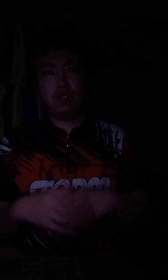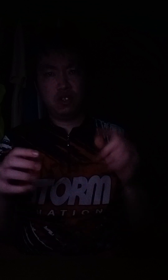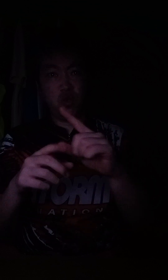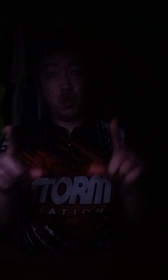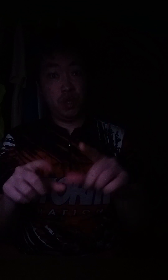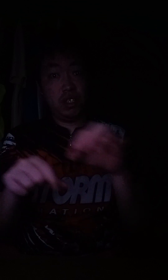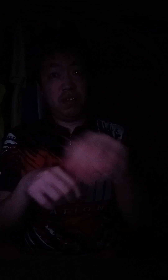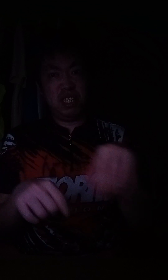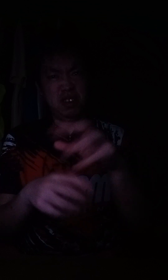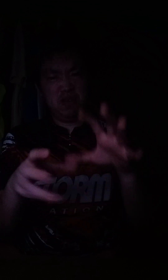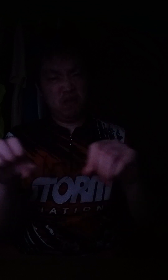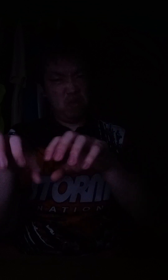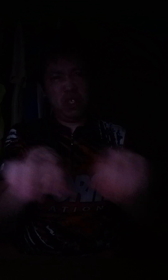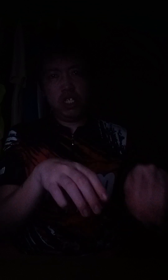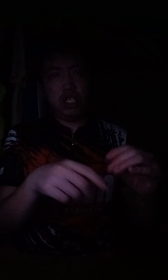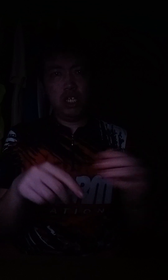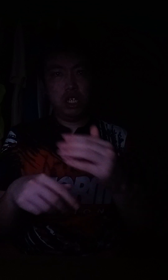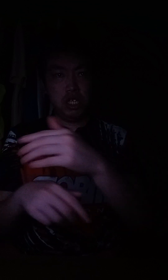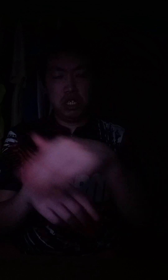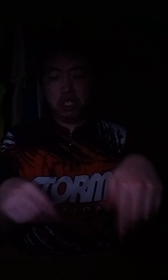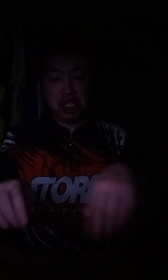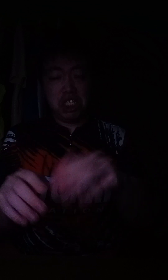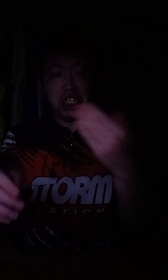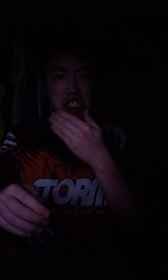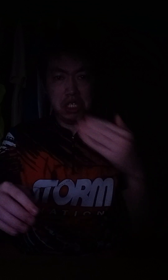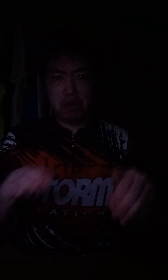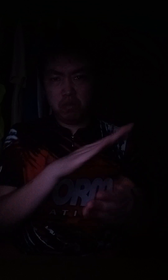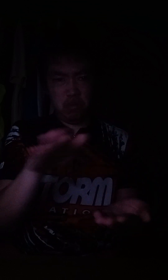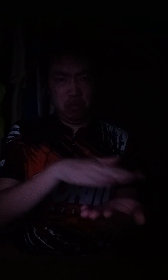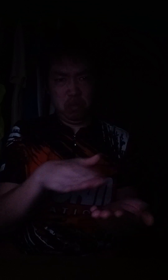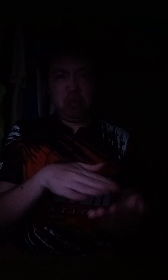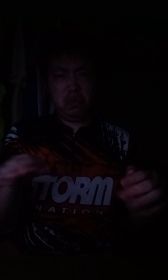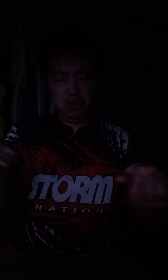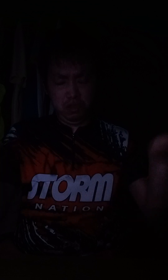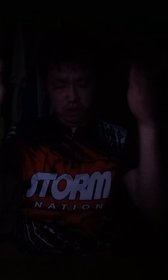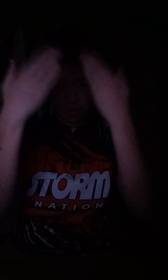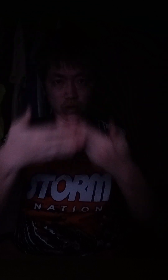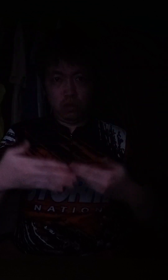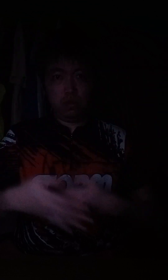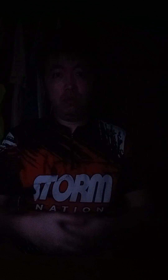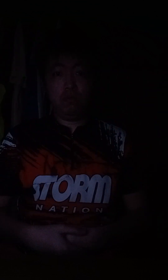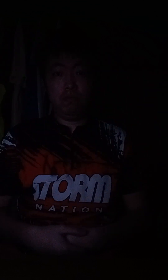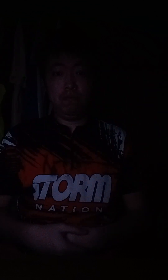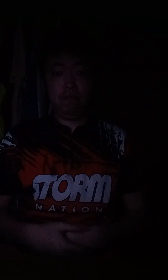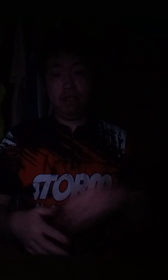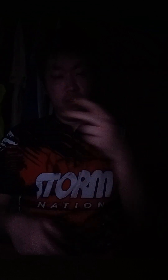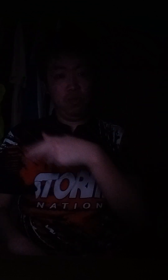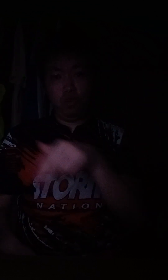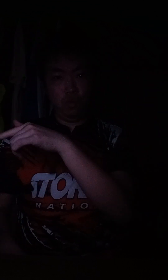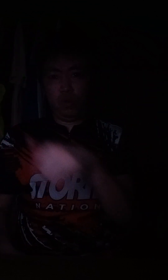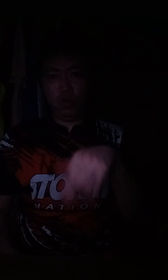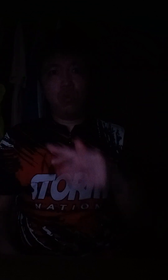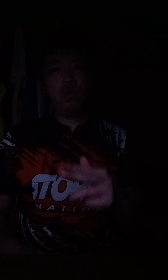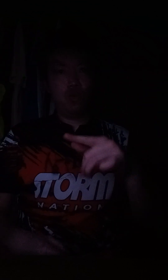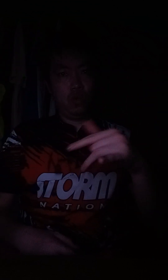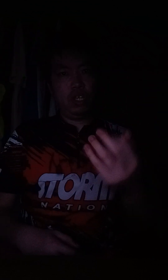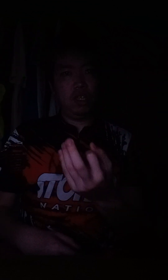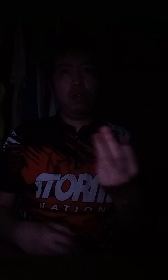앞부분이 심하게 부서지고 도로는 하얀색 페인트로 뒤덮였습니다. 충남 금산군 금성면 한